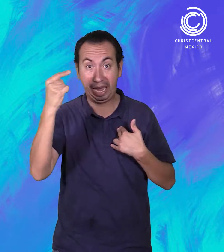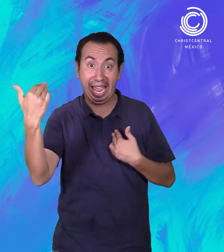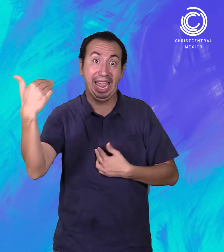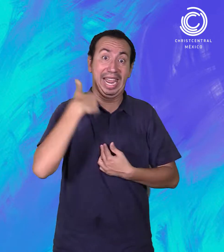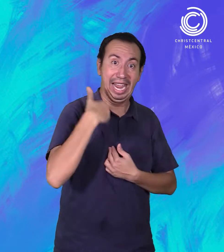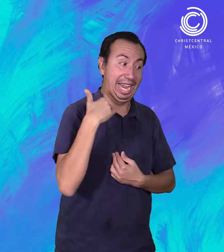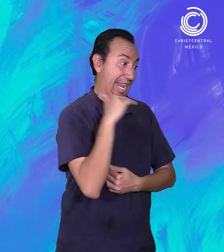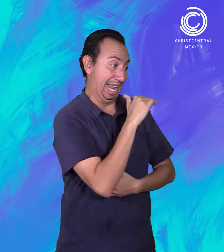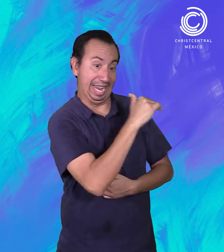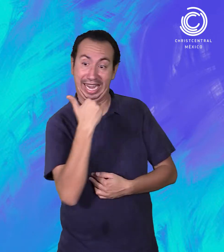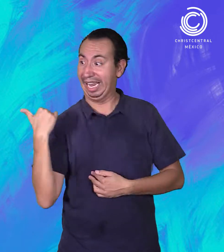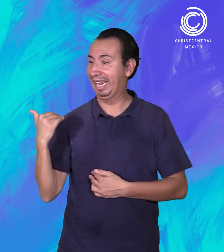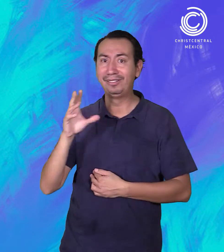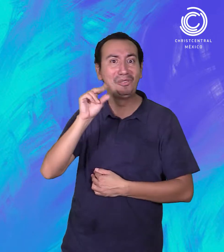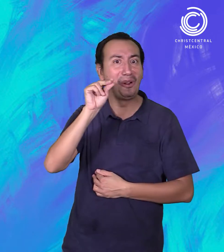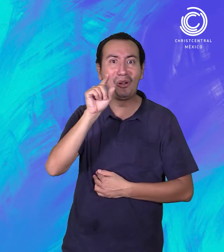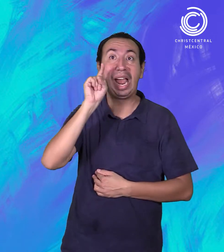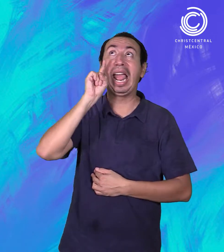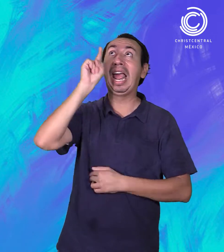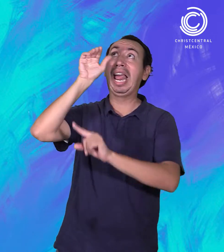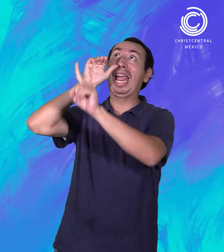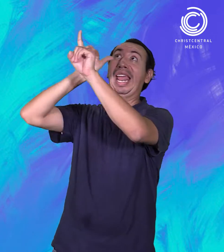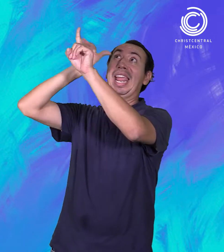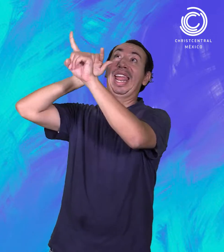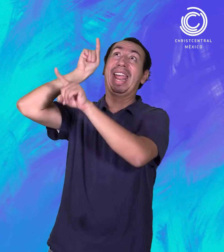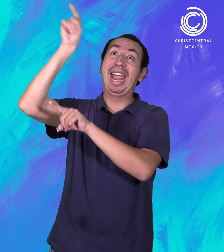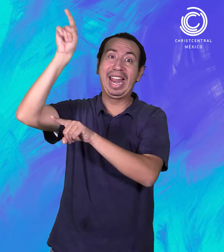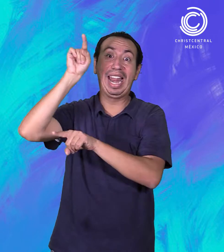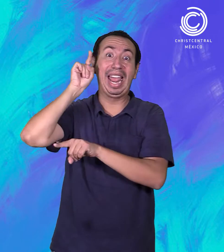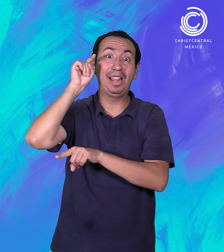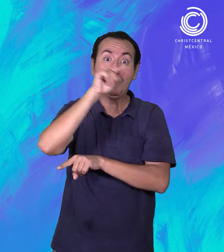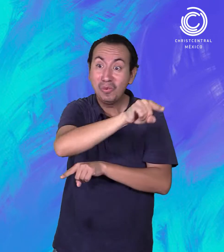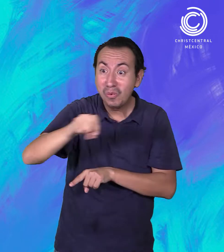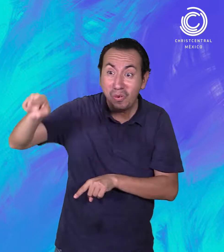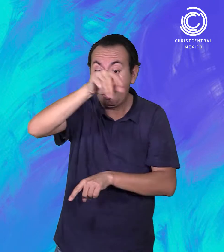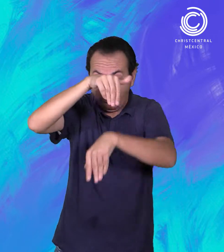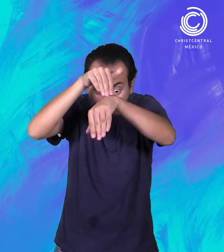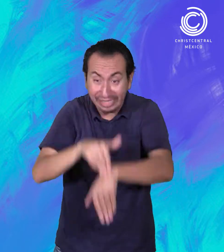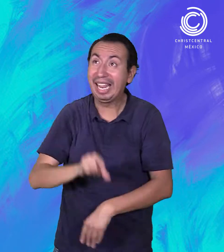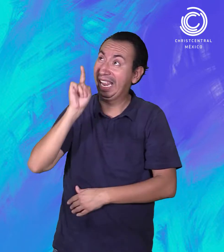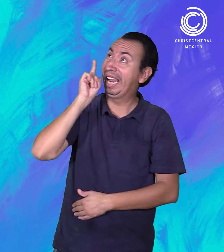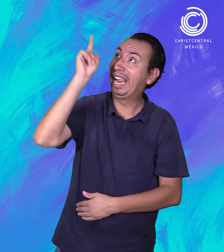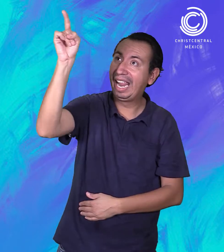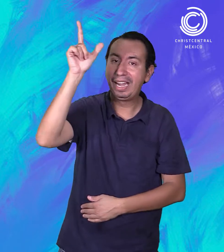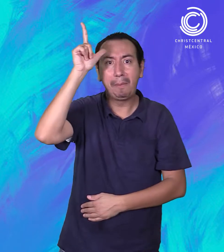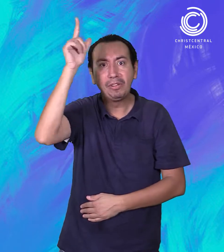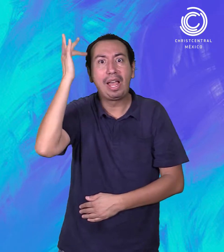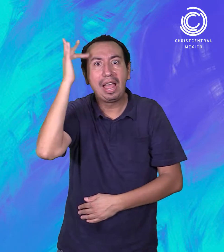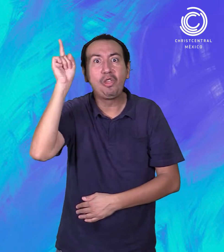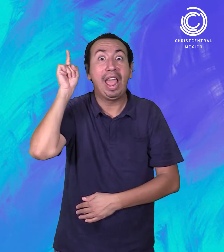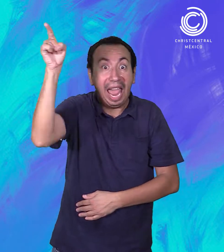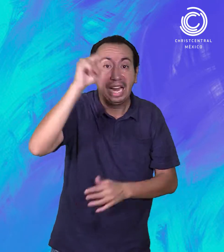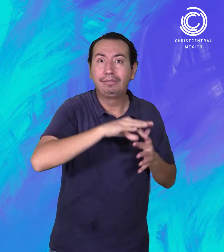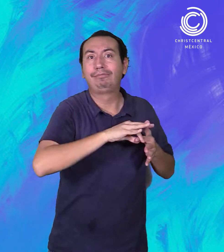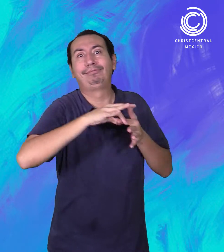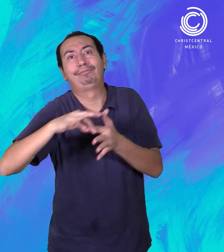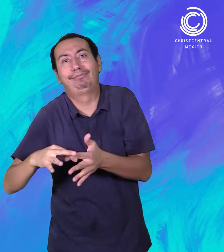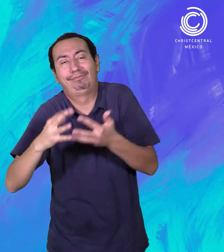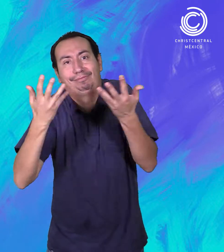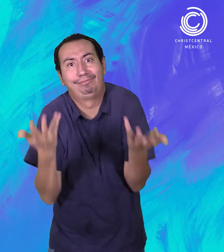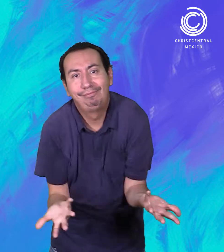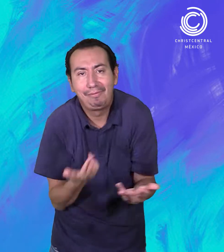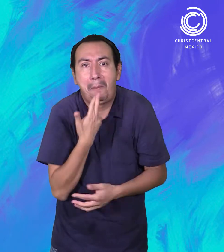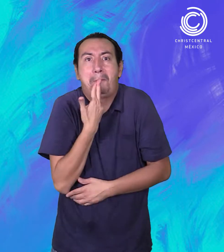los ancianos, ni tendrían que venir conmigo todos los días, sino que el mismo Espíritu Santo podría revelarles